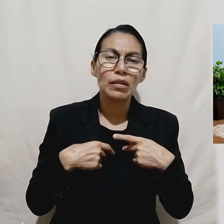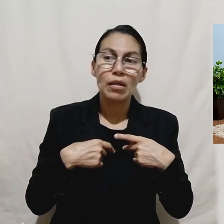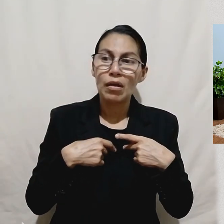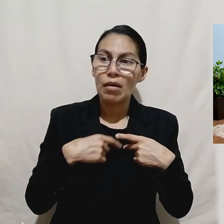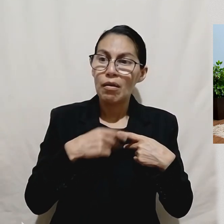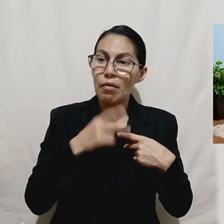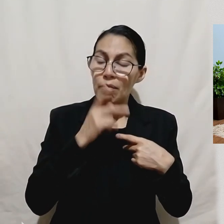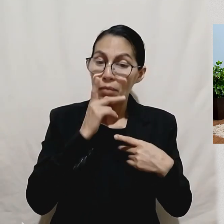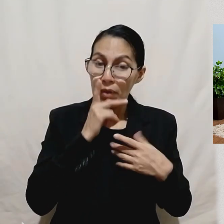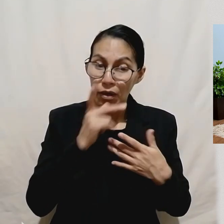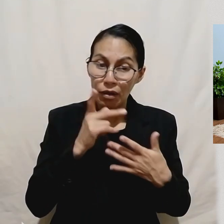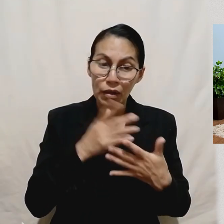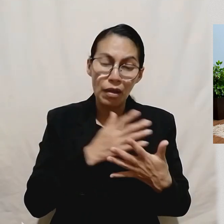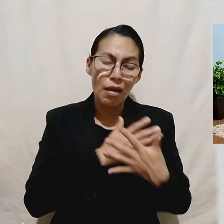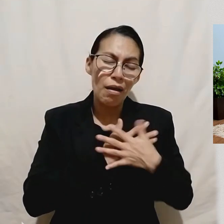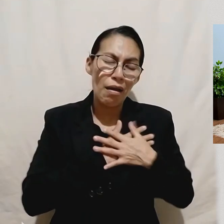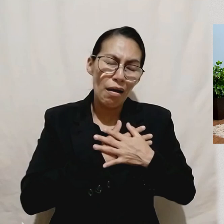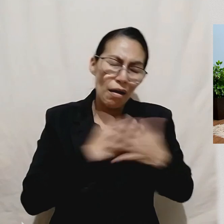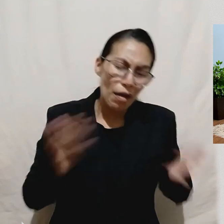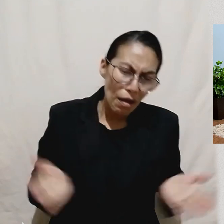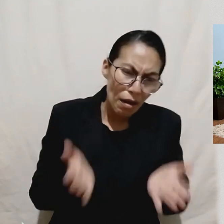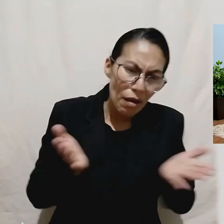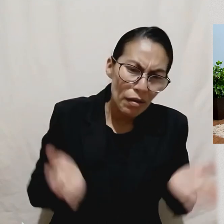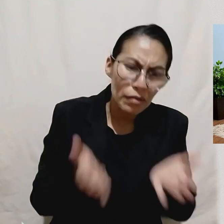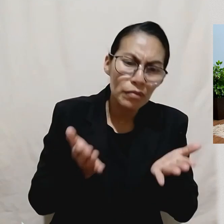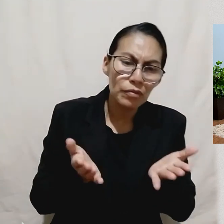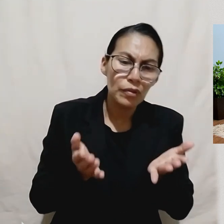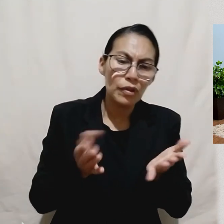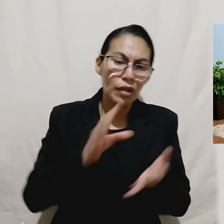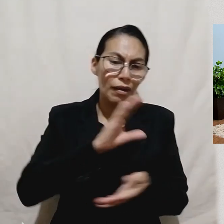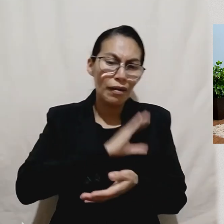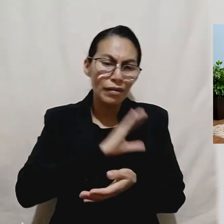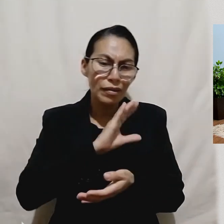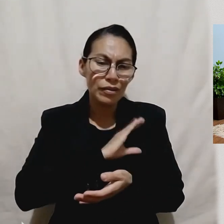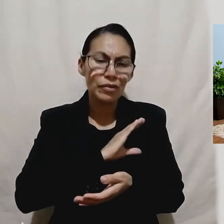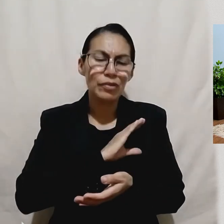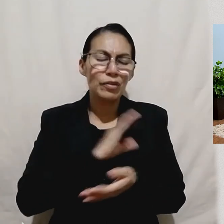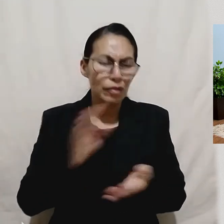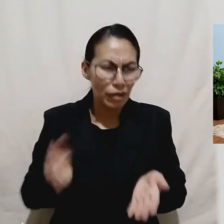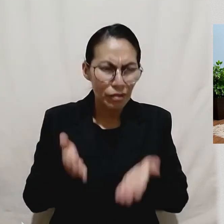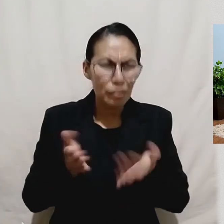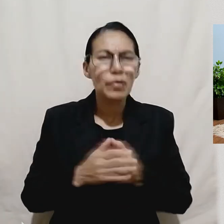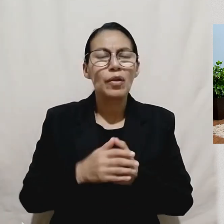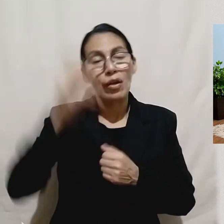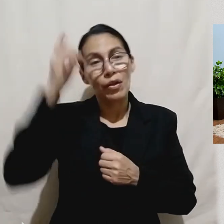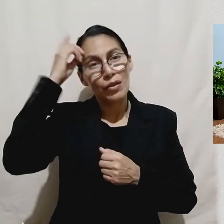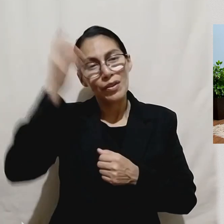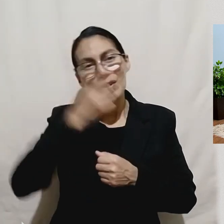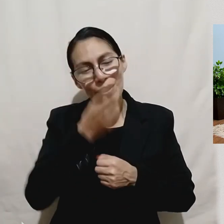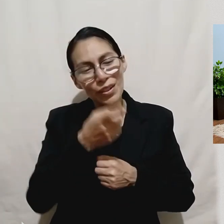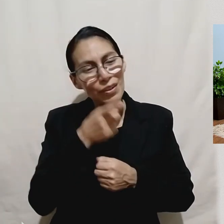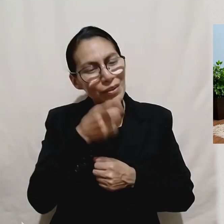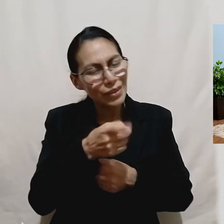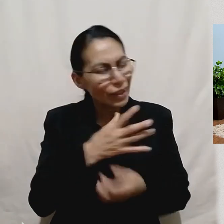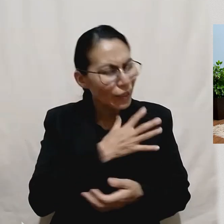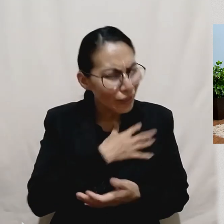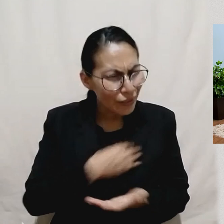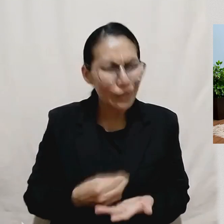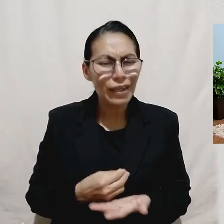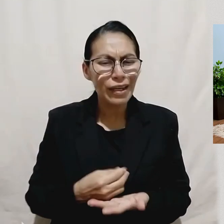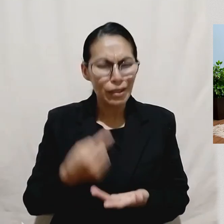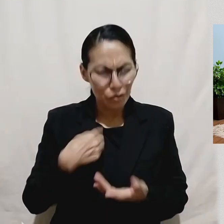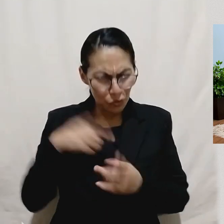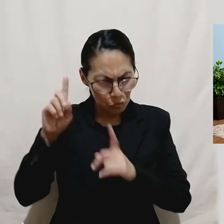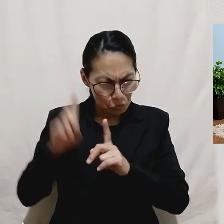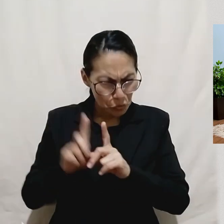palabras de ánimo y con expresiones de amor de afecto de ánimo definitivamente Dios estaba diciendo hija Aquí